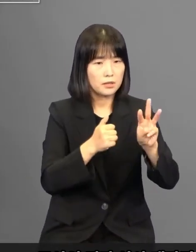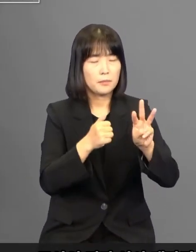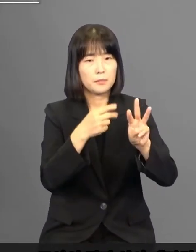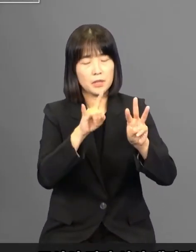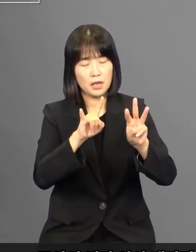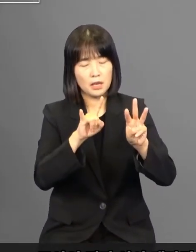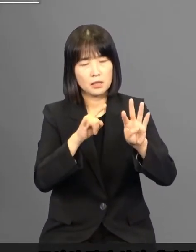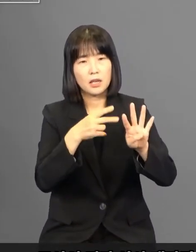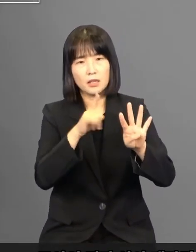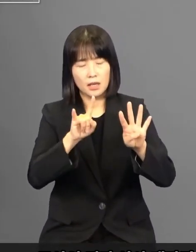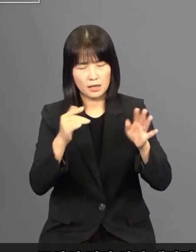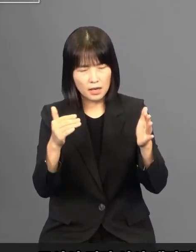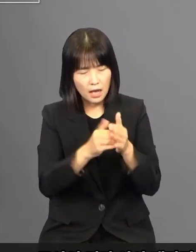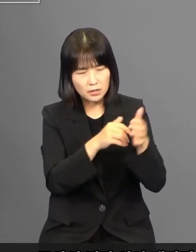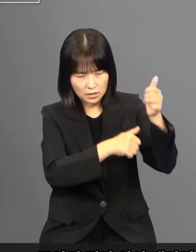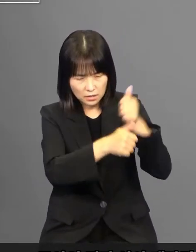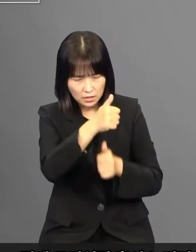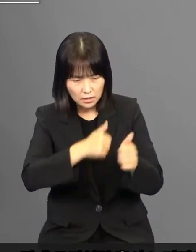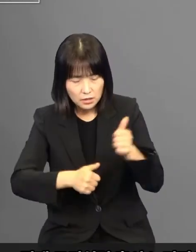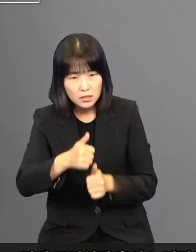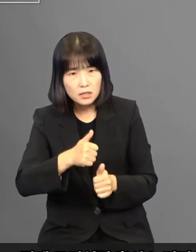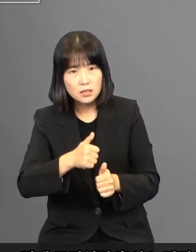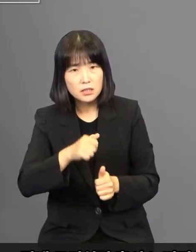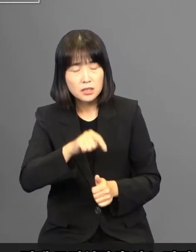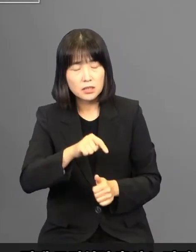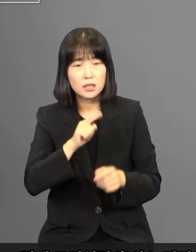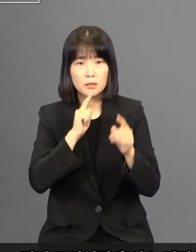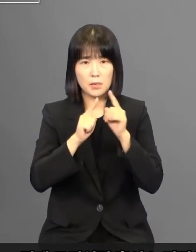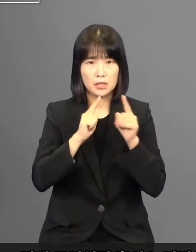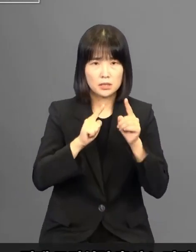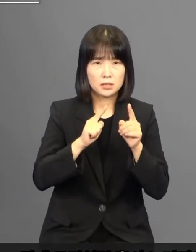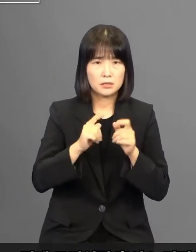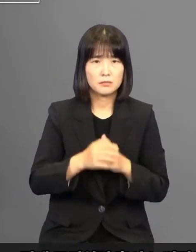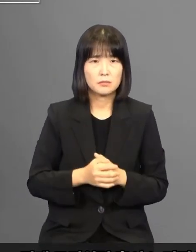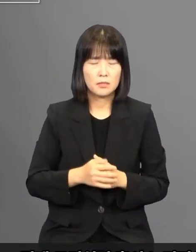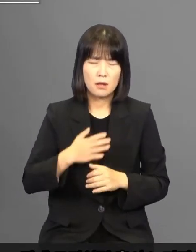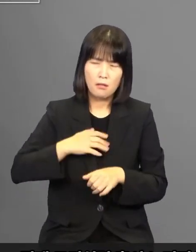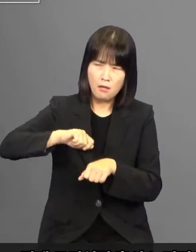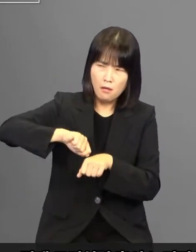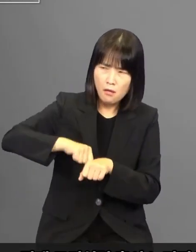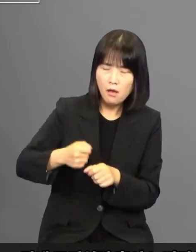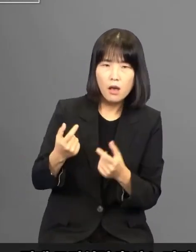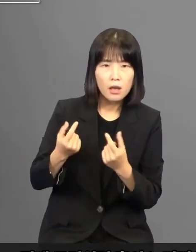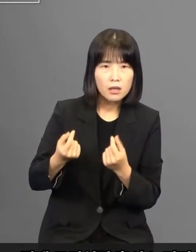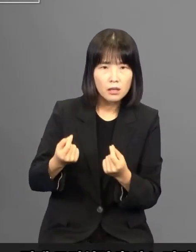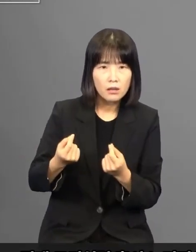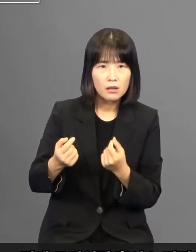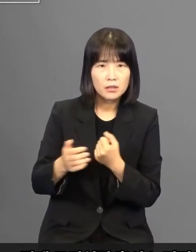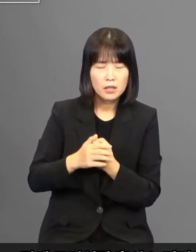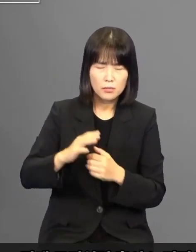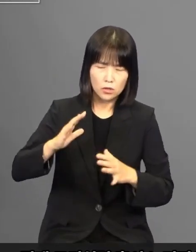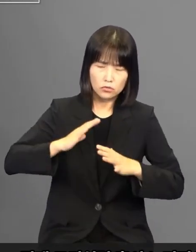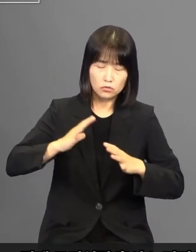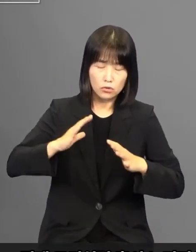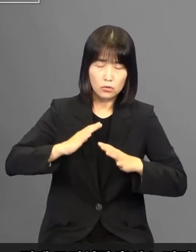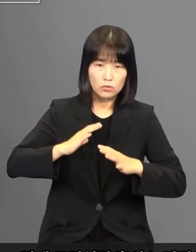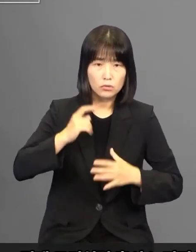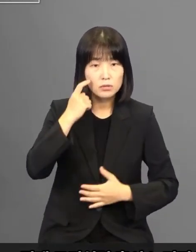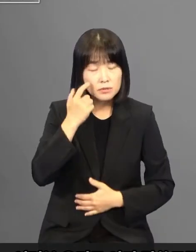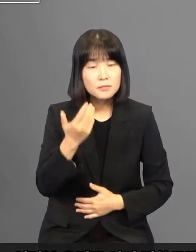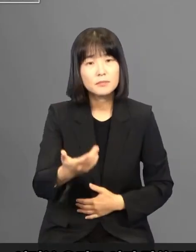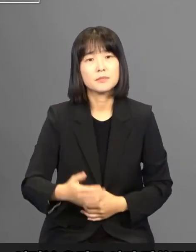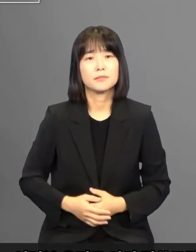이 출애굽기의 이 말씀이 징계의 고리처럼 혹시 느껴져서 두려움 가운데 있지는